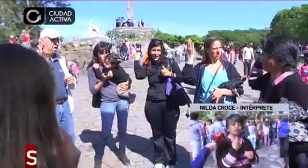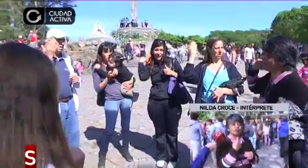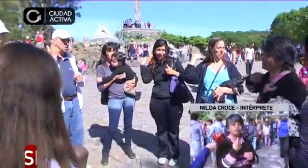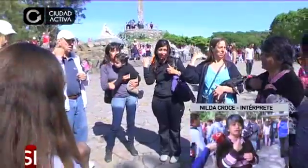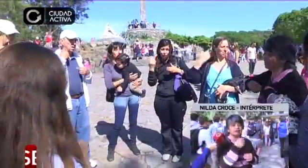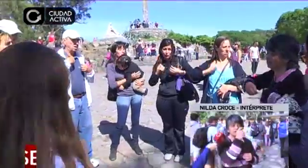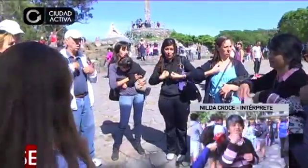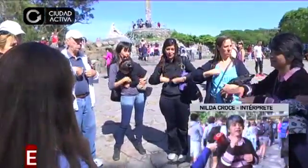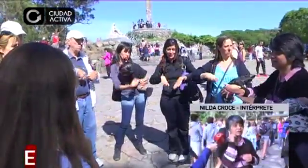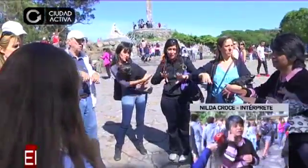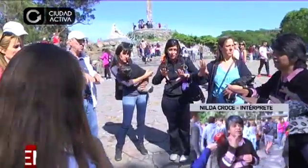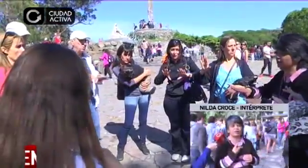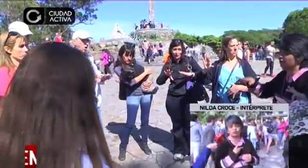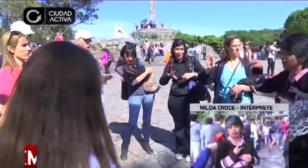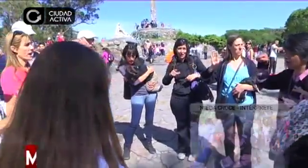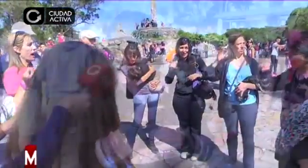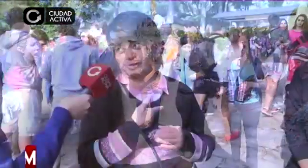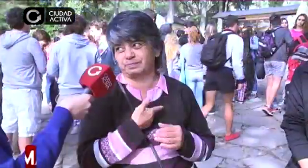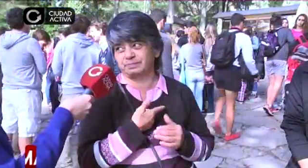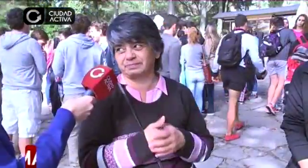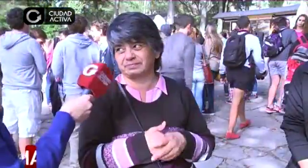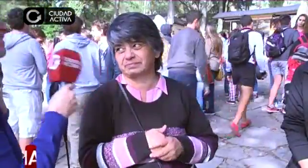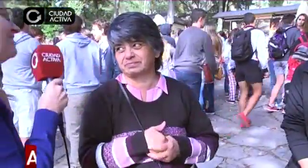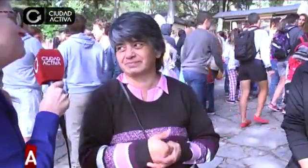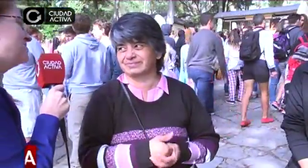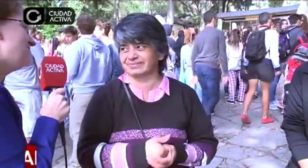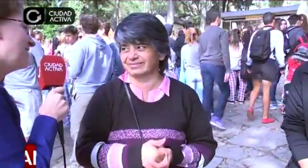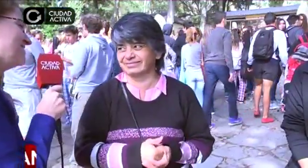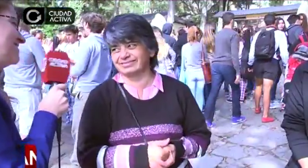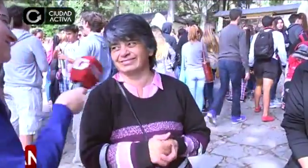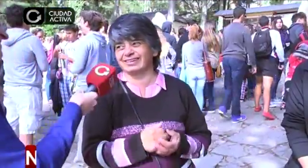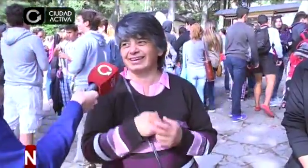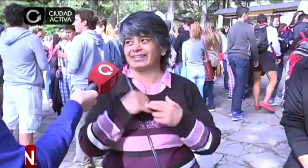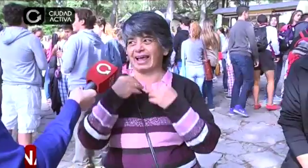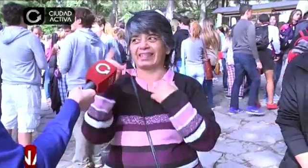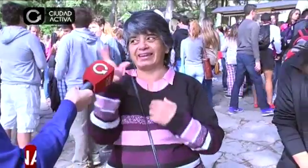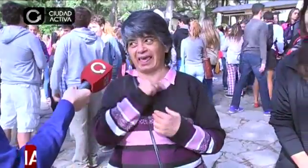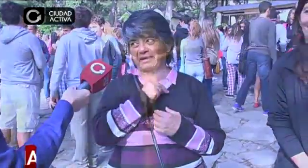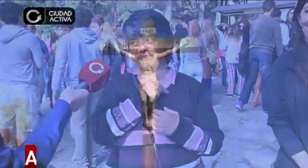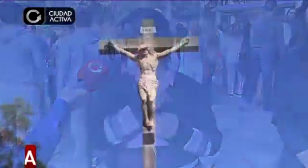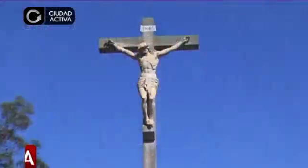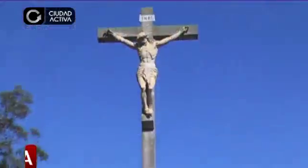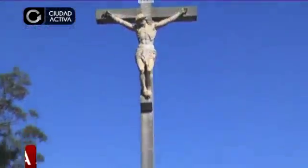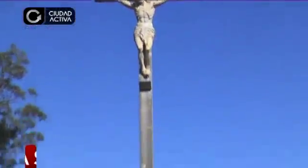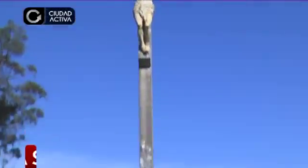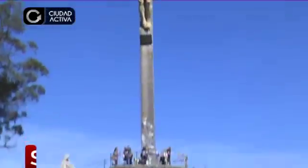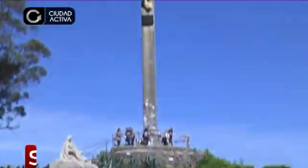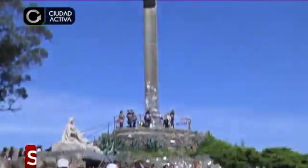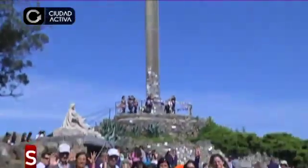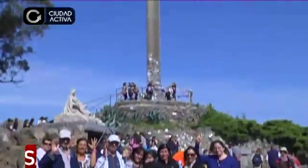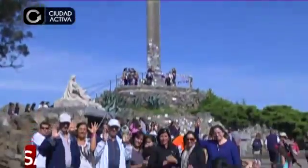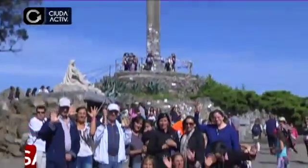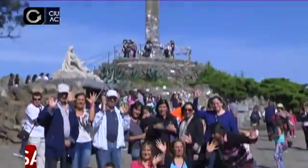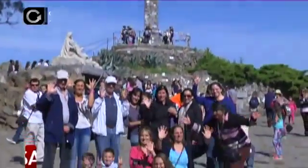de todos los hermanos sordos. Nilda, muchísimas gracias. Nada.